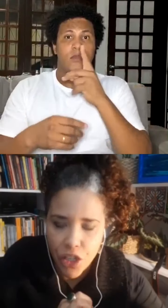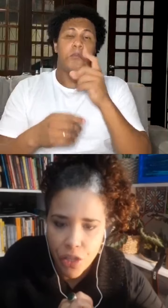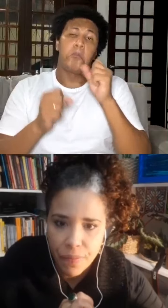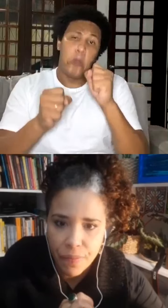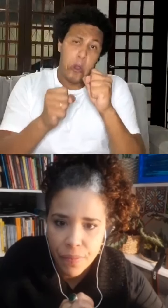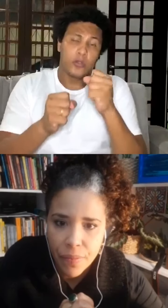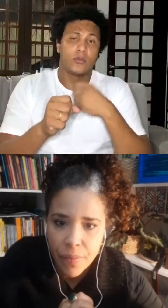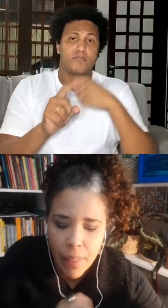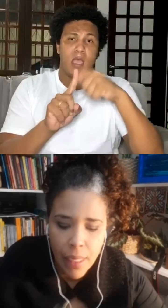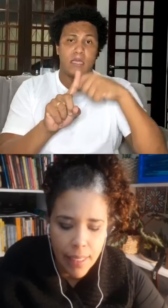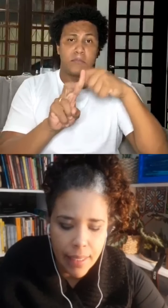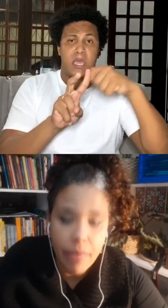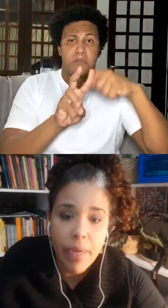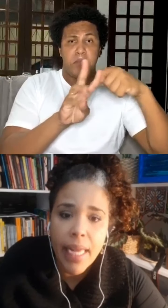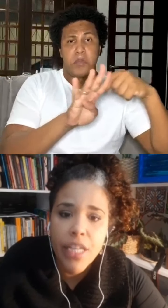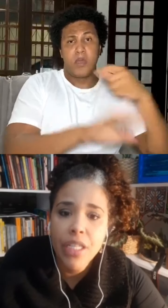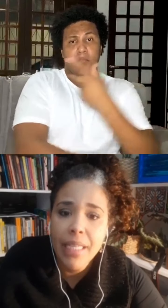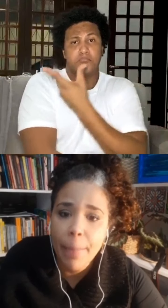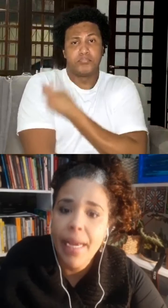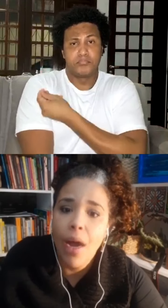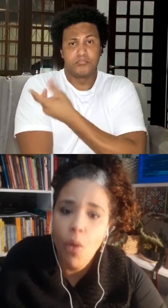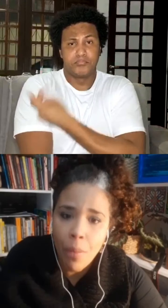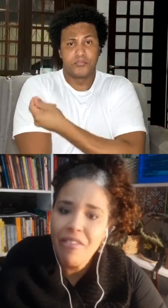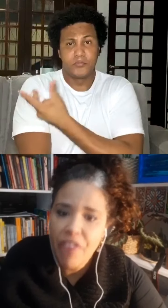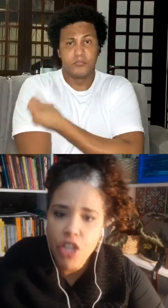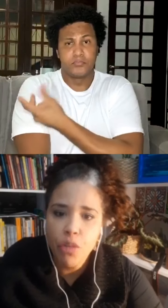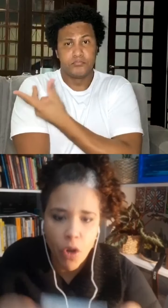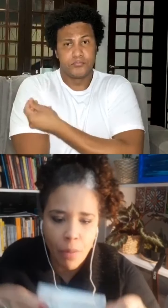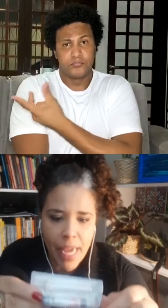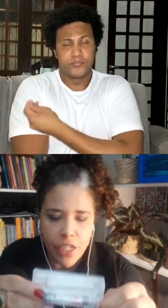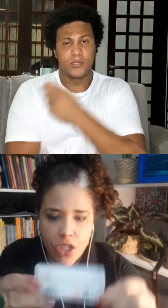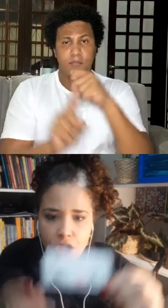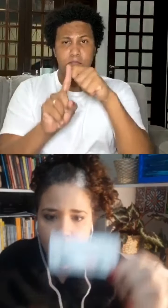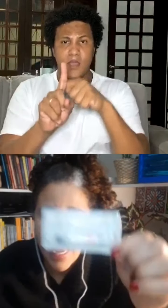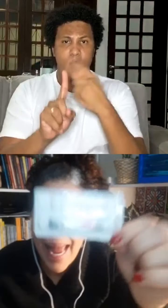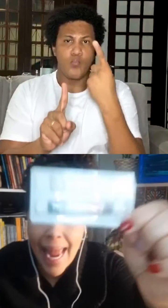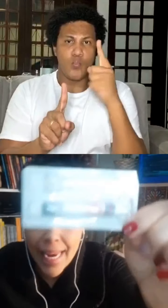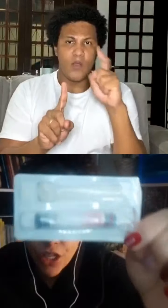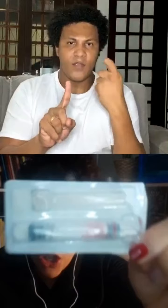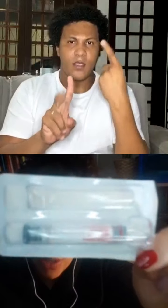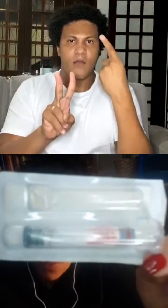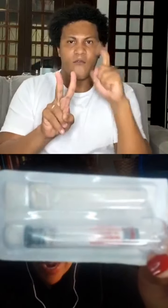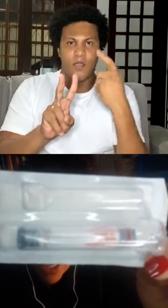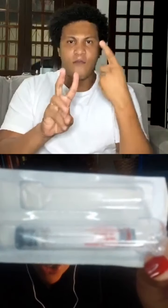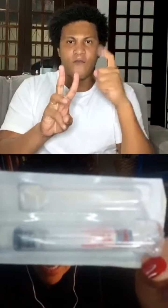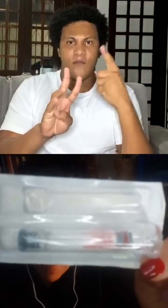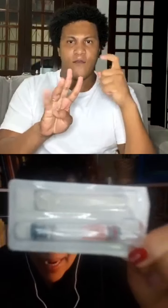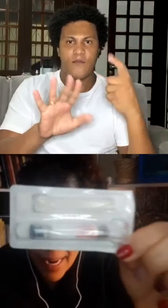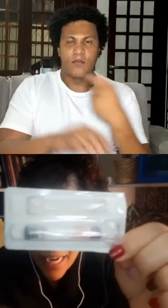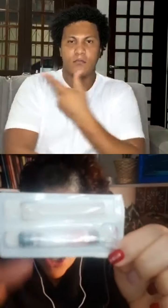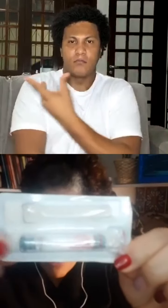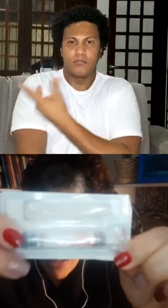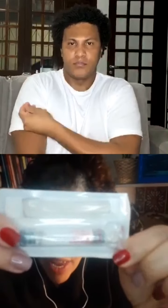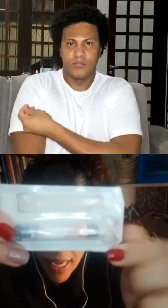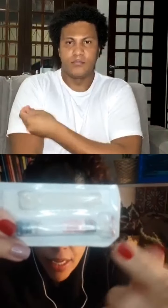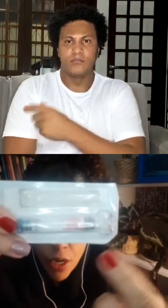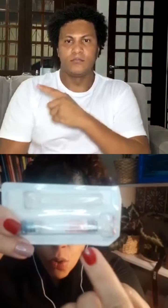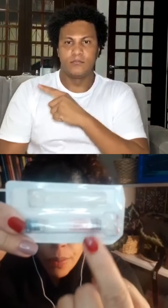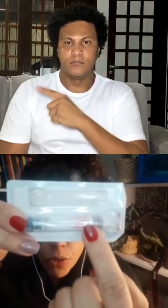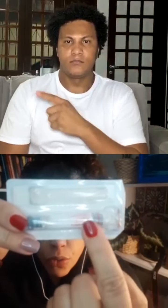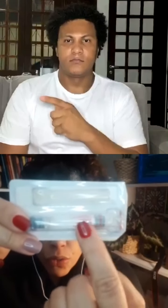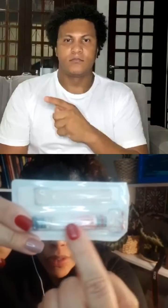mensais, que são aqueles que se aplicam uma vez por mês. Com eles já vem